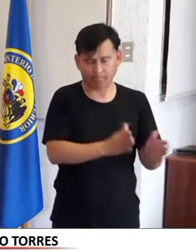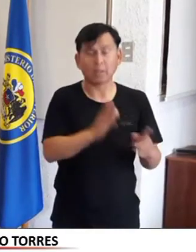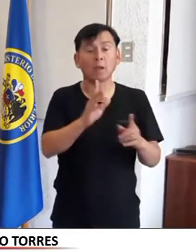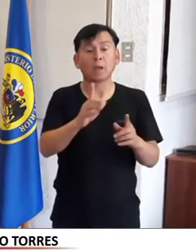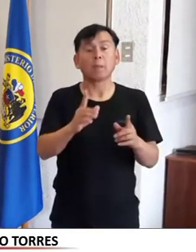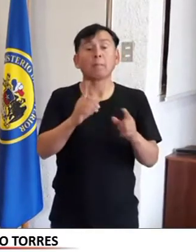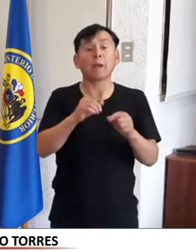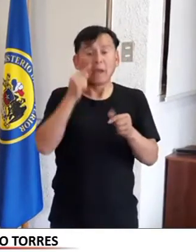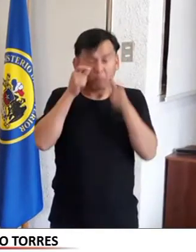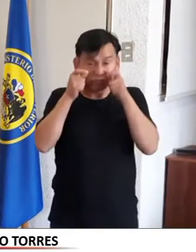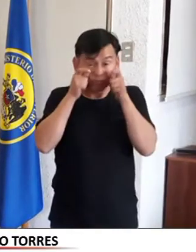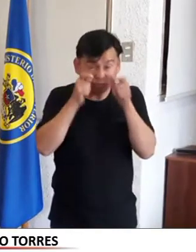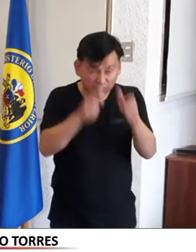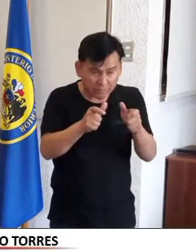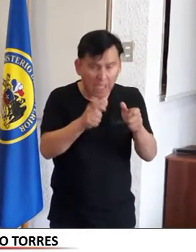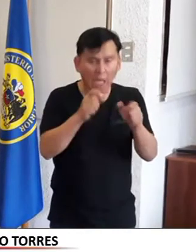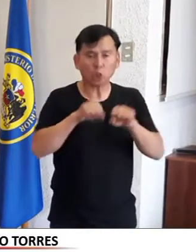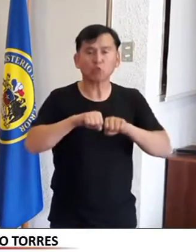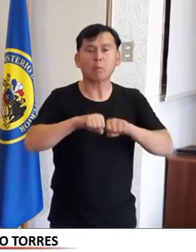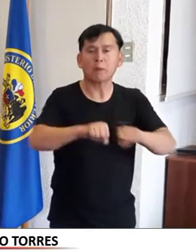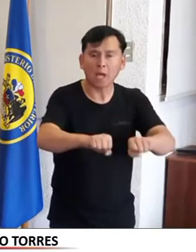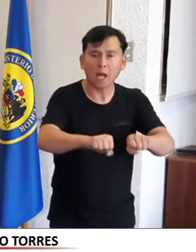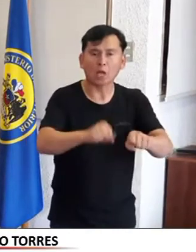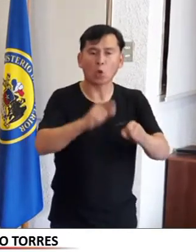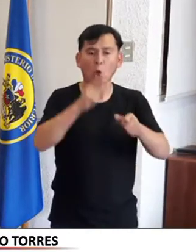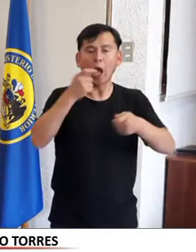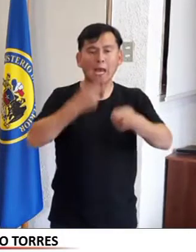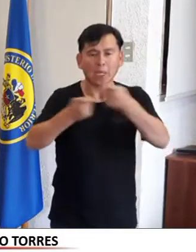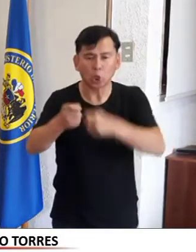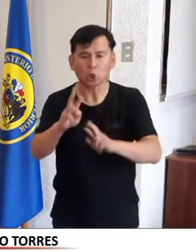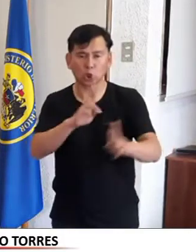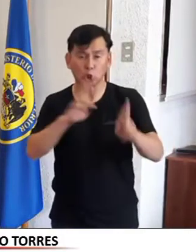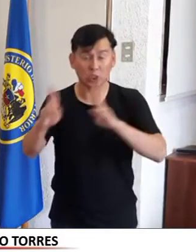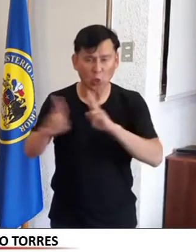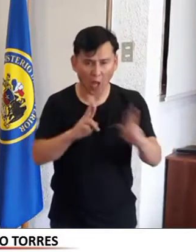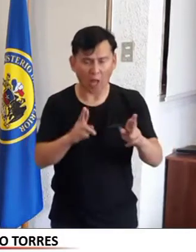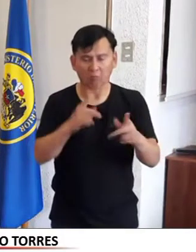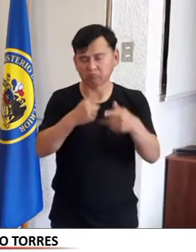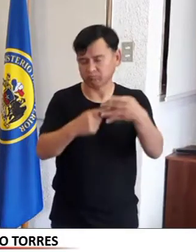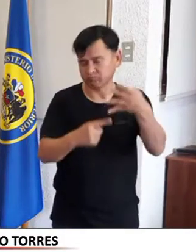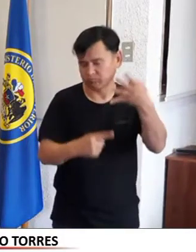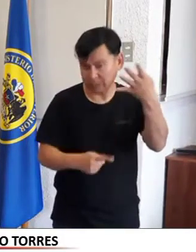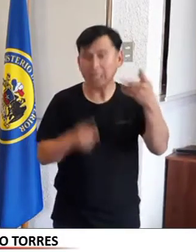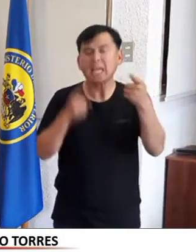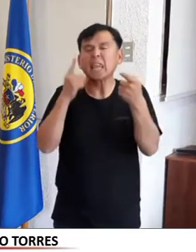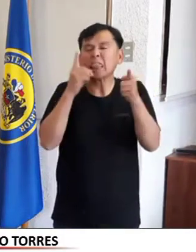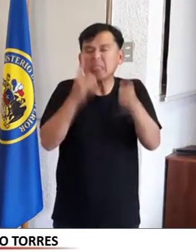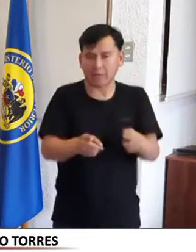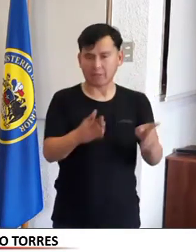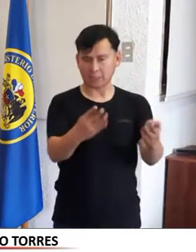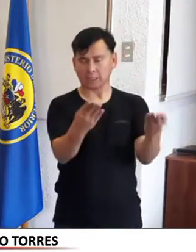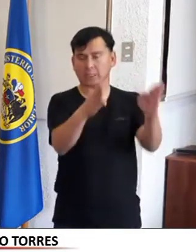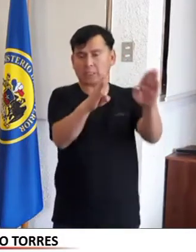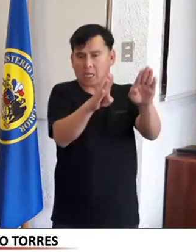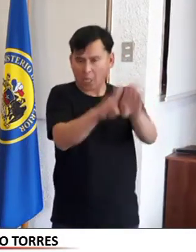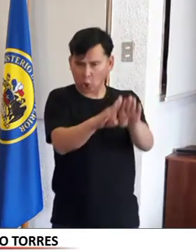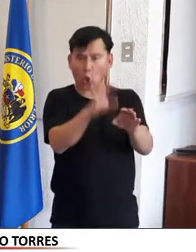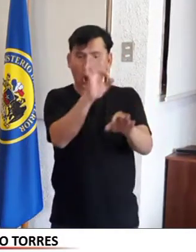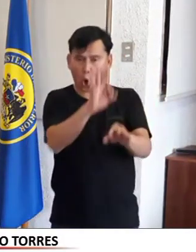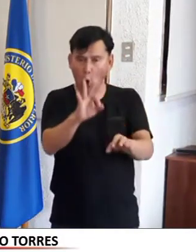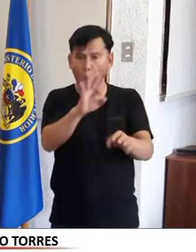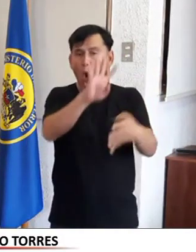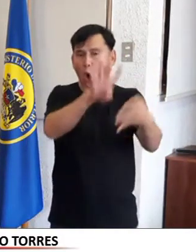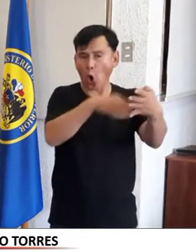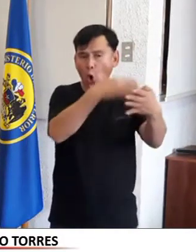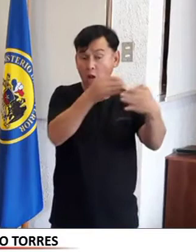las fiscalizaciones a supermercados, a tiendas, a restaurantes y todos estos lugares que debieran permanecer o cerrados o